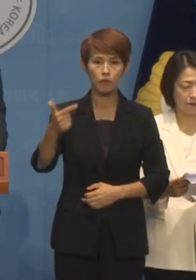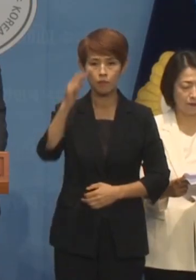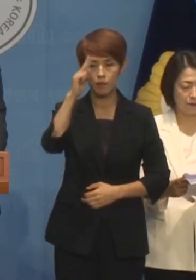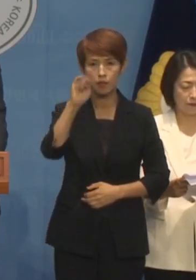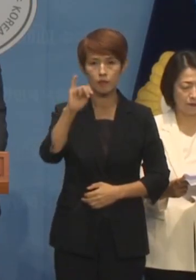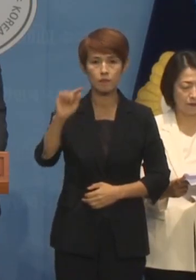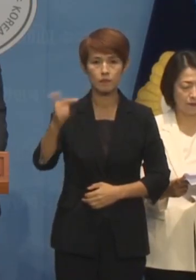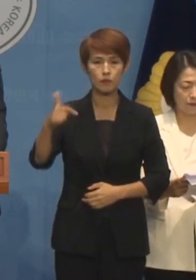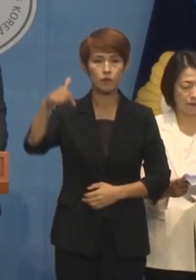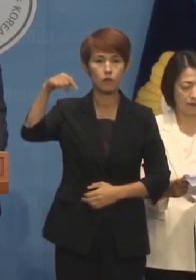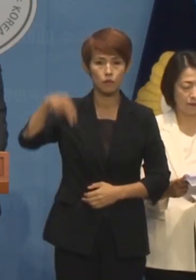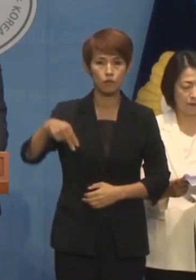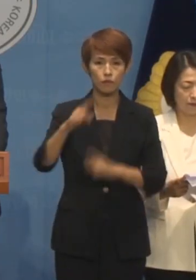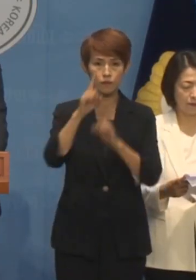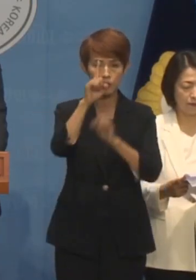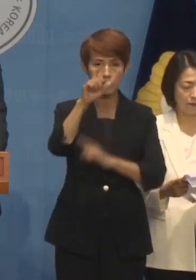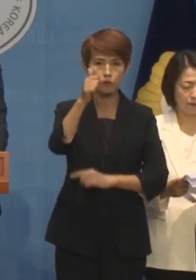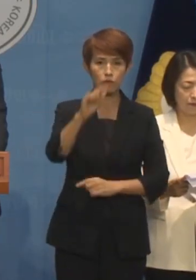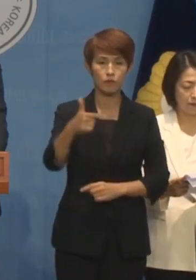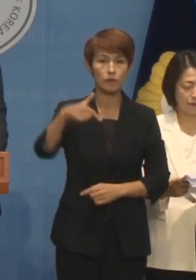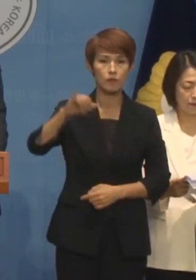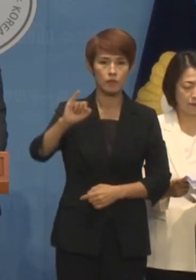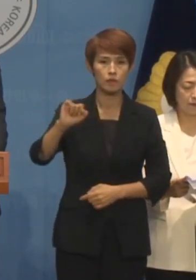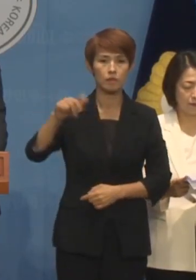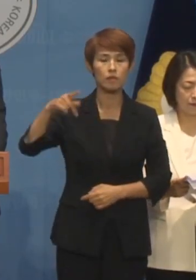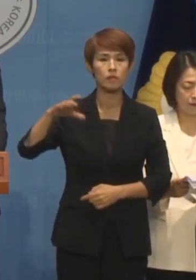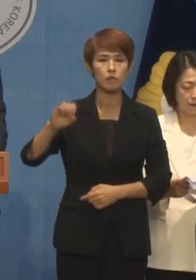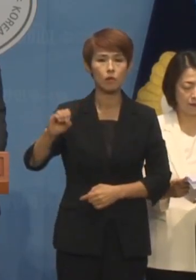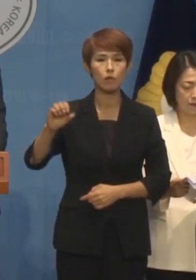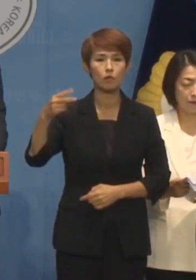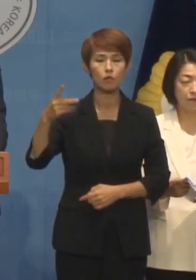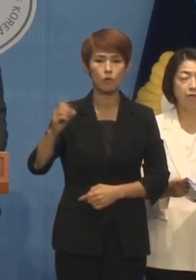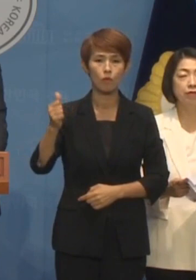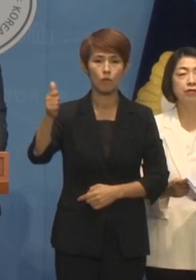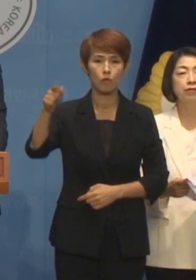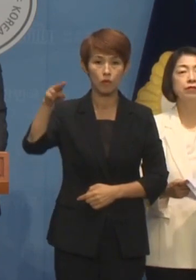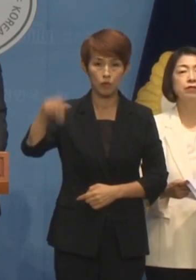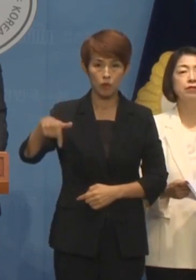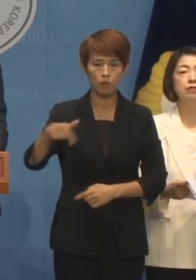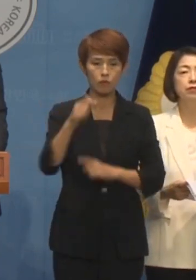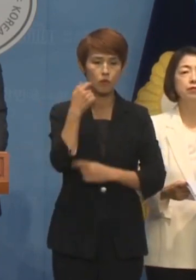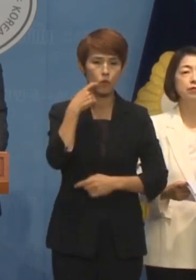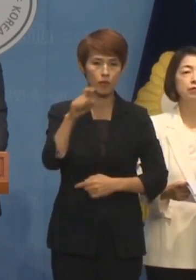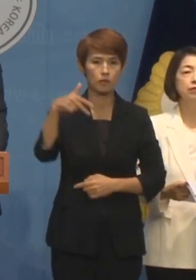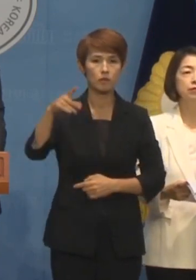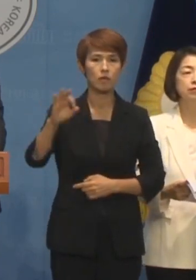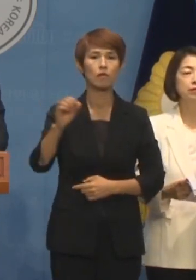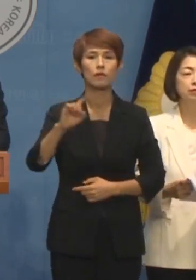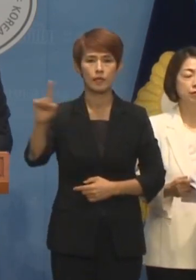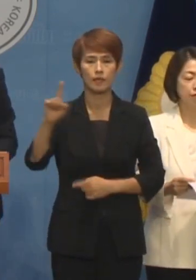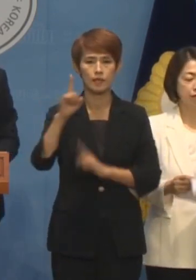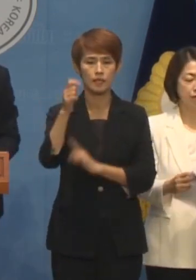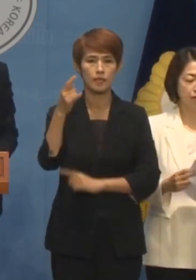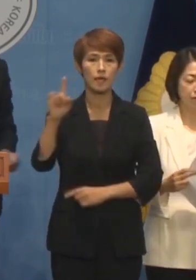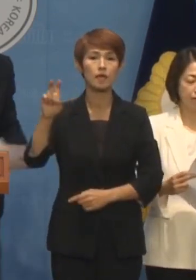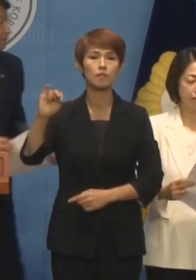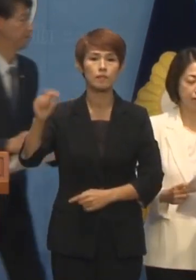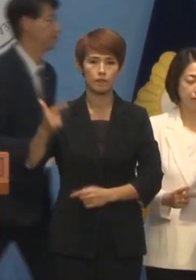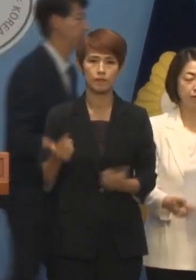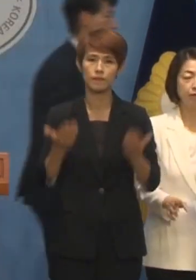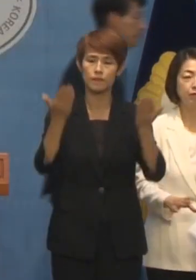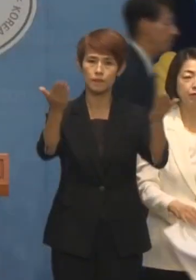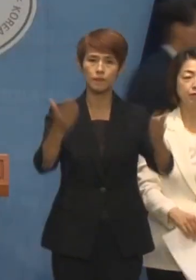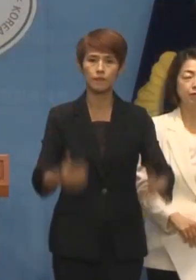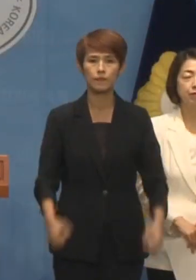이정원, 이훈기, 정동영, 조인철, 한민수, 황정아, 이예민.